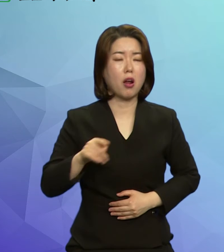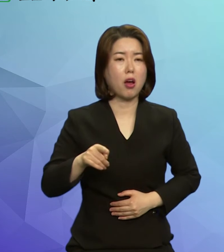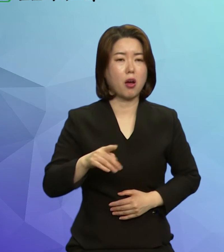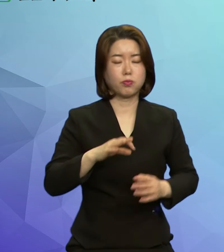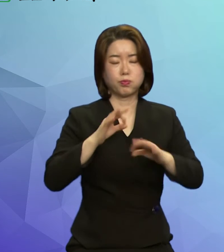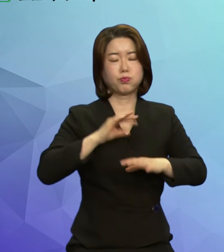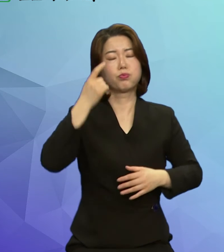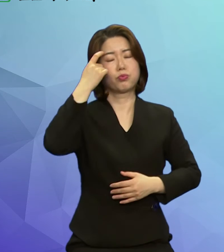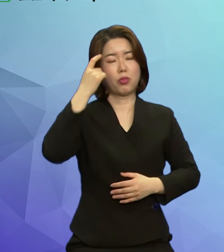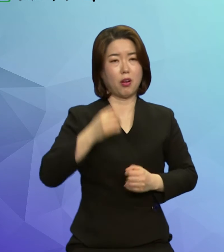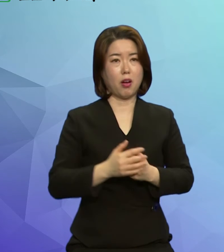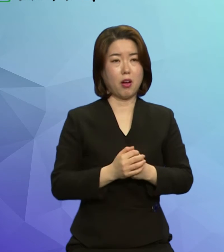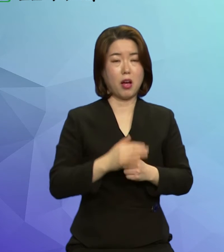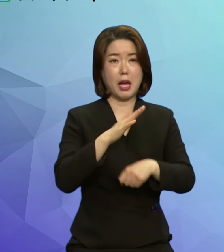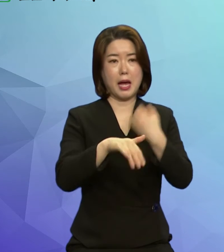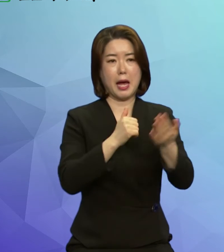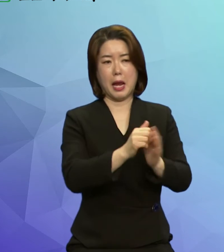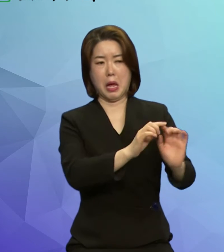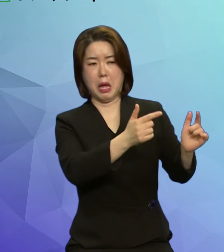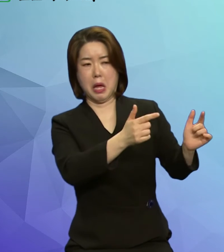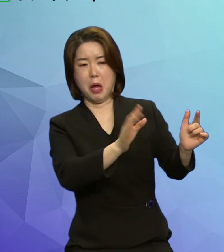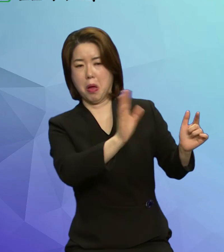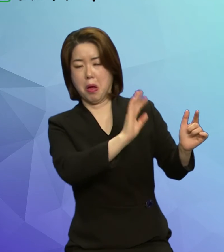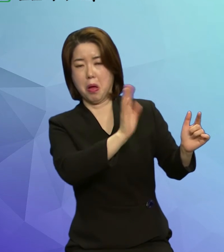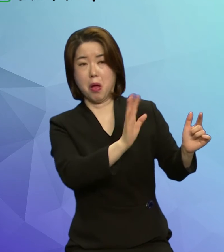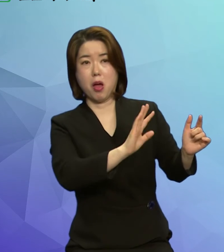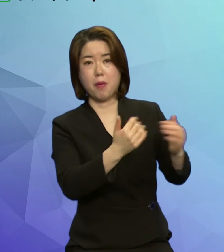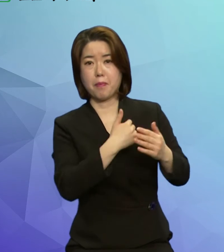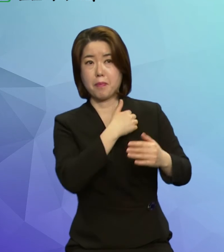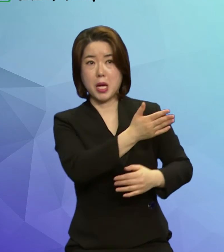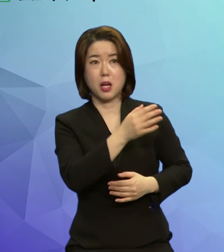생각이에요. 하나님을 부인하는 생각이니까.